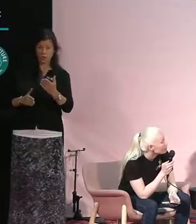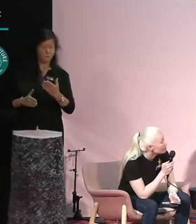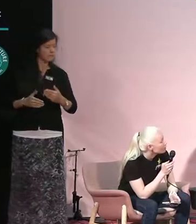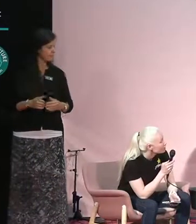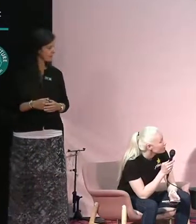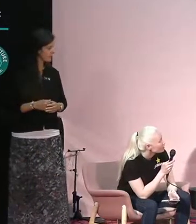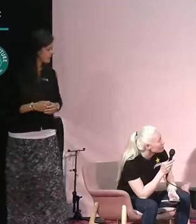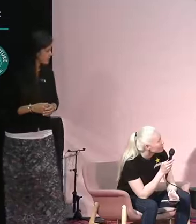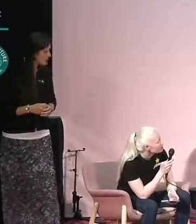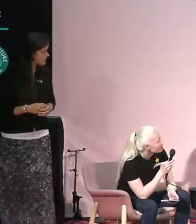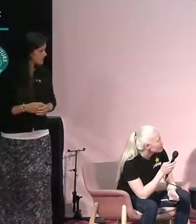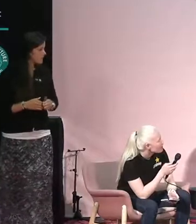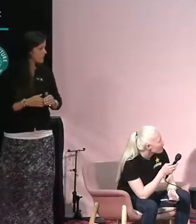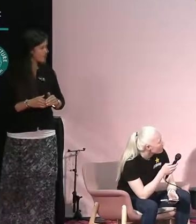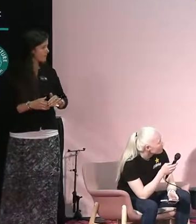också.